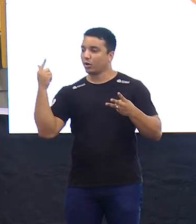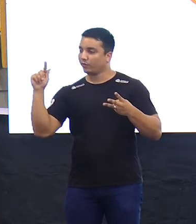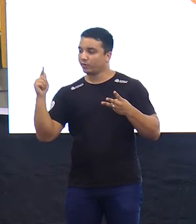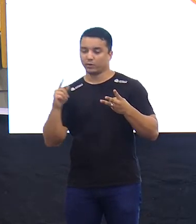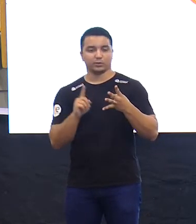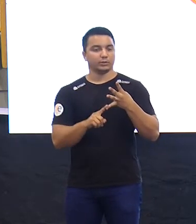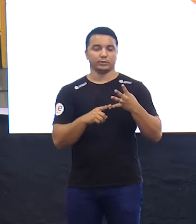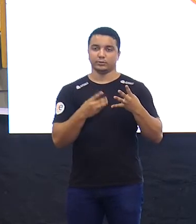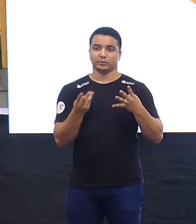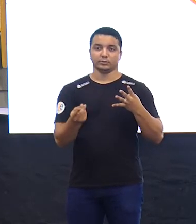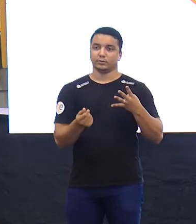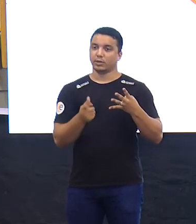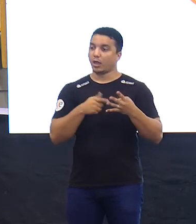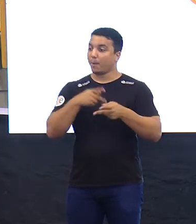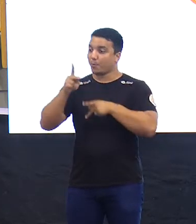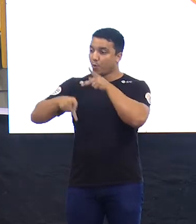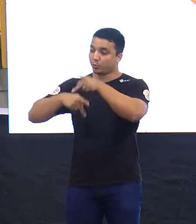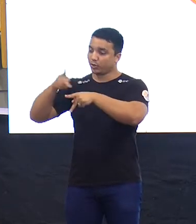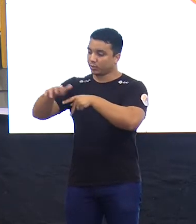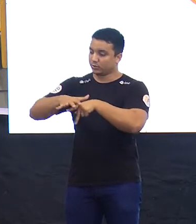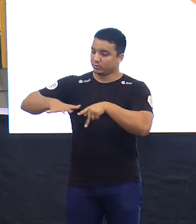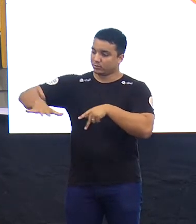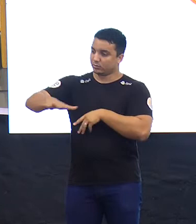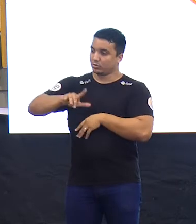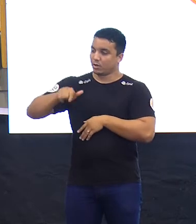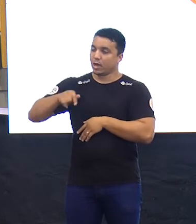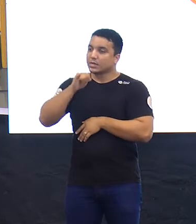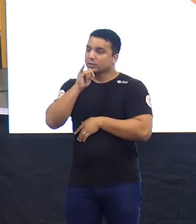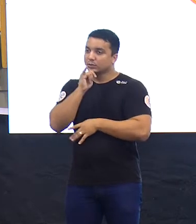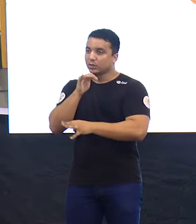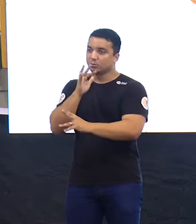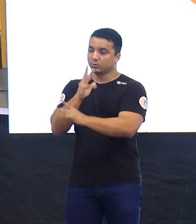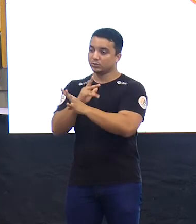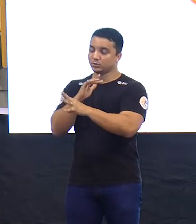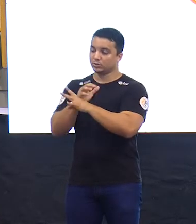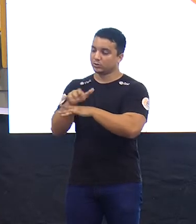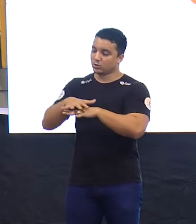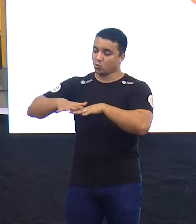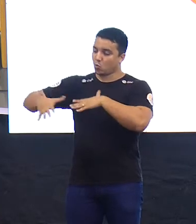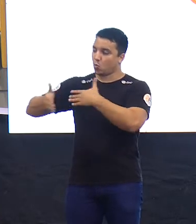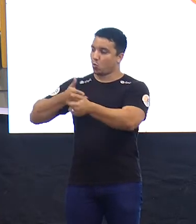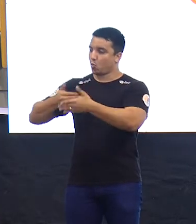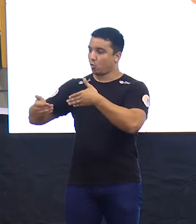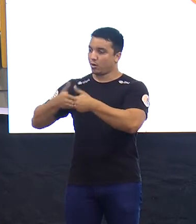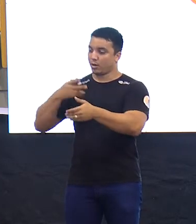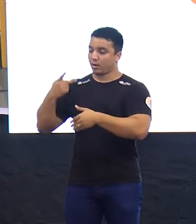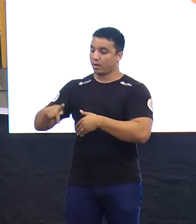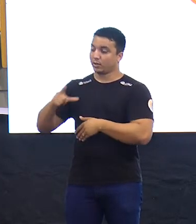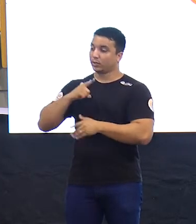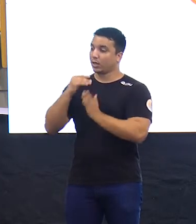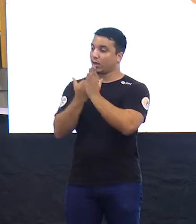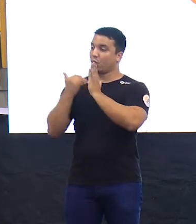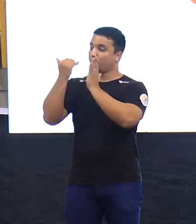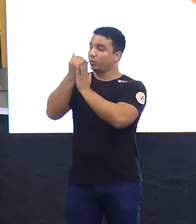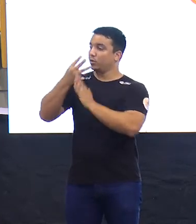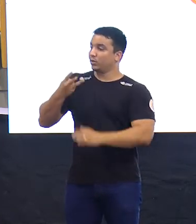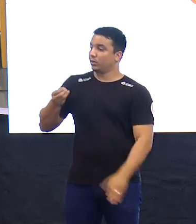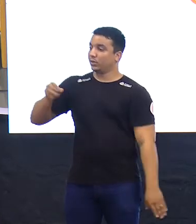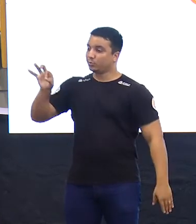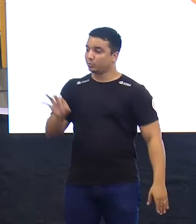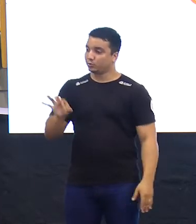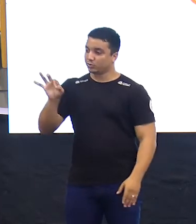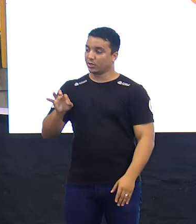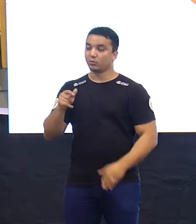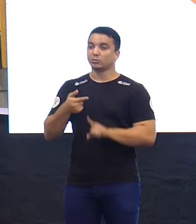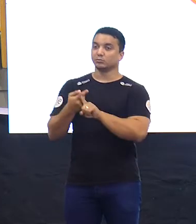geografia. A população de uma determinada cidade aumentou